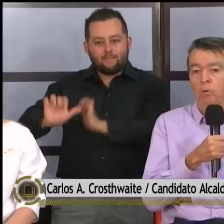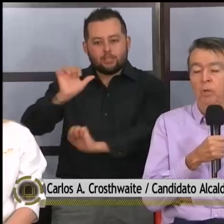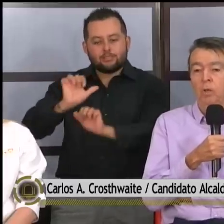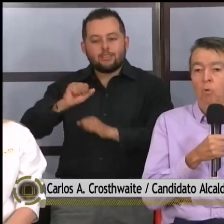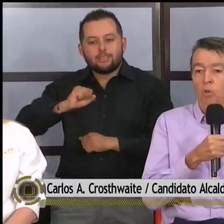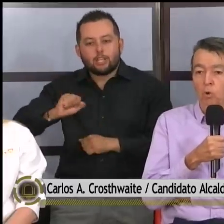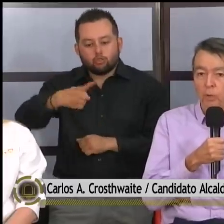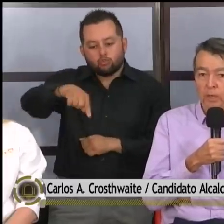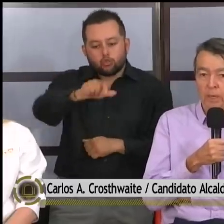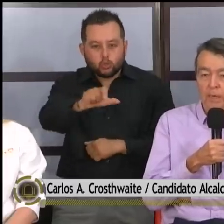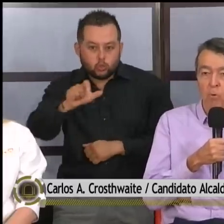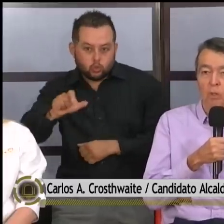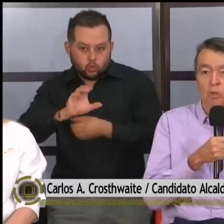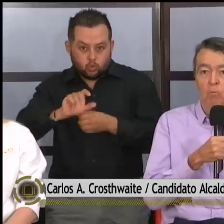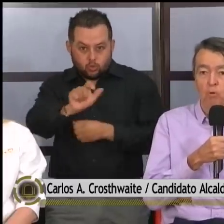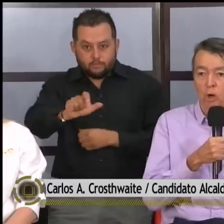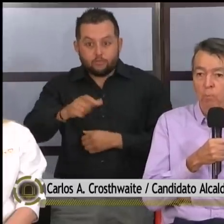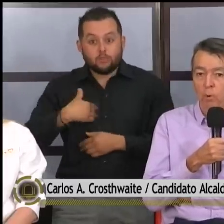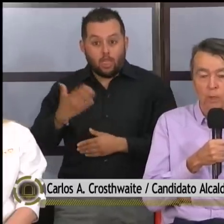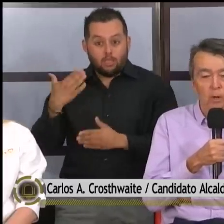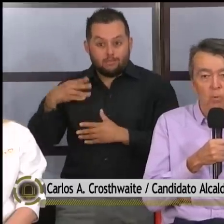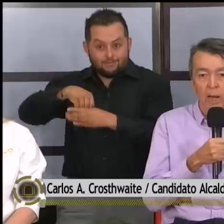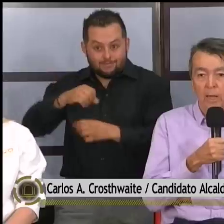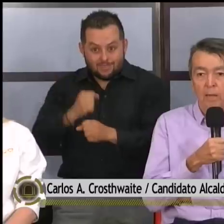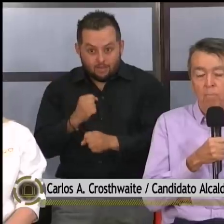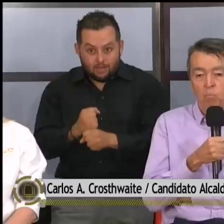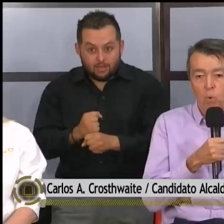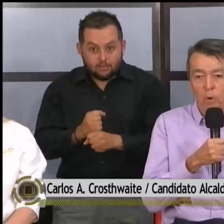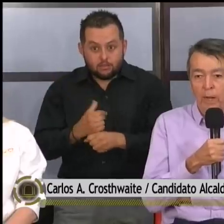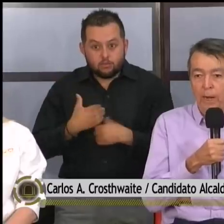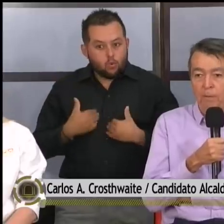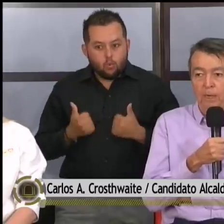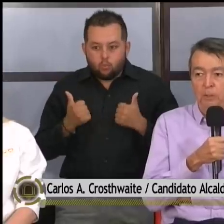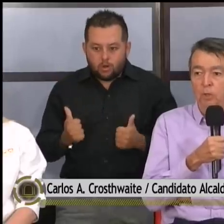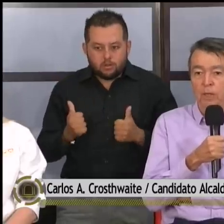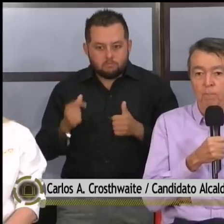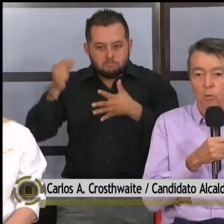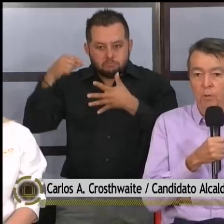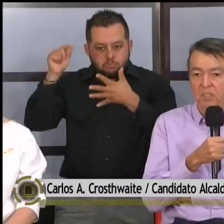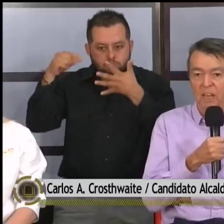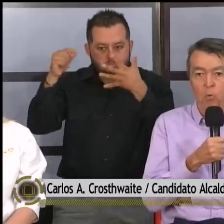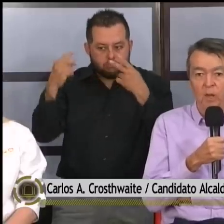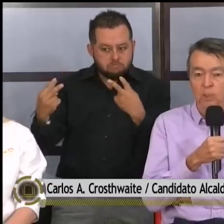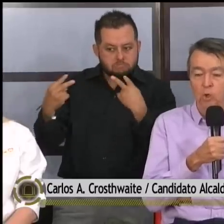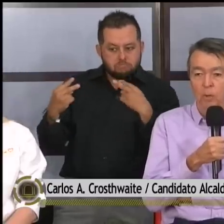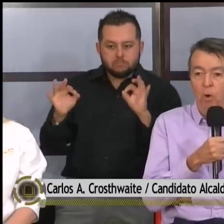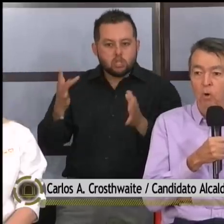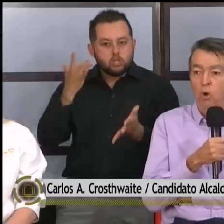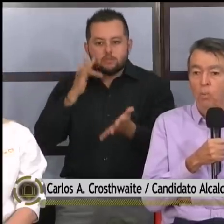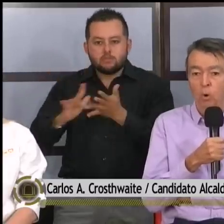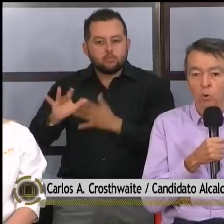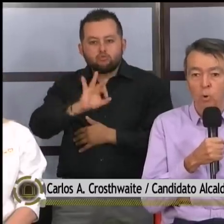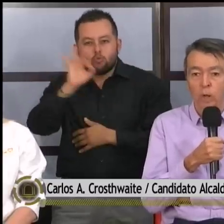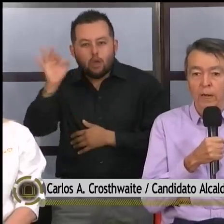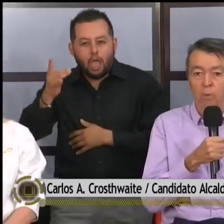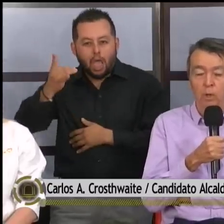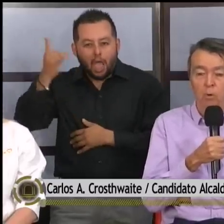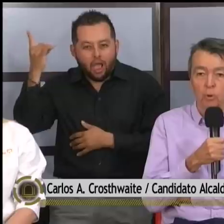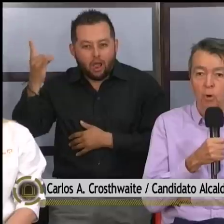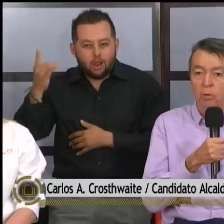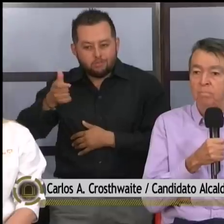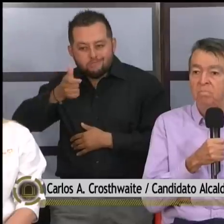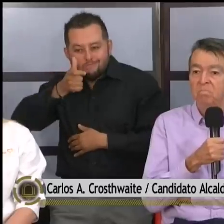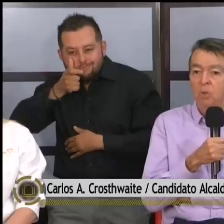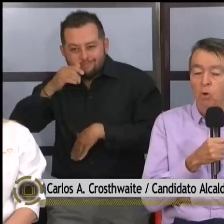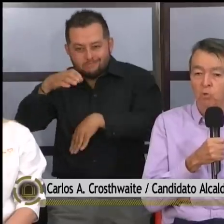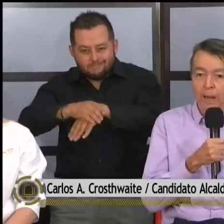ciudadanos. Cuando fui y cuando he sido funcionario público tengo una muy buena calificación desde el punto de vista que nunca he sido llamado por un organismo de